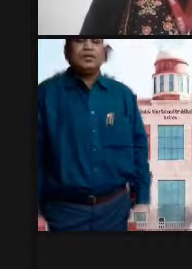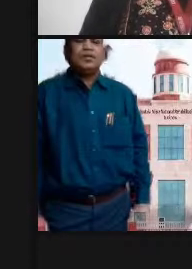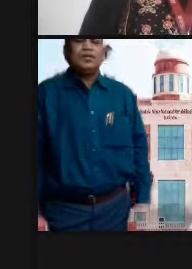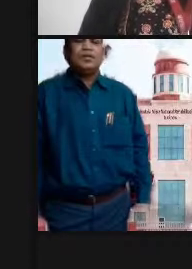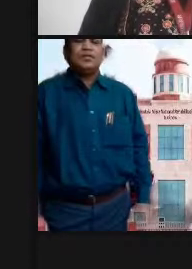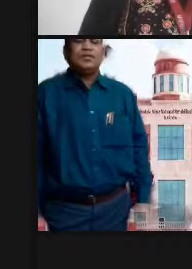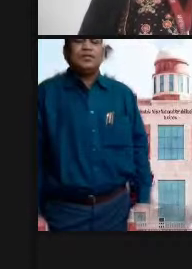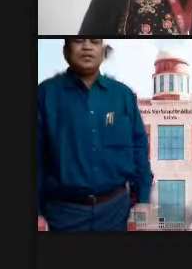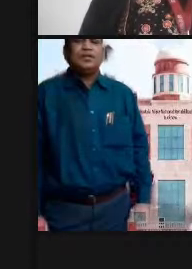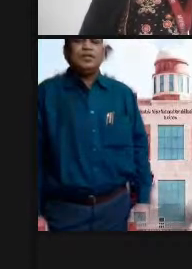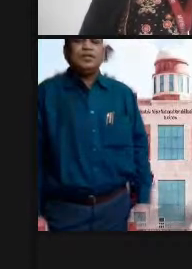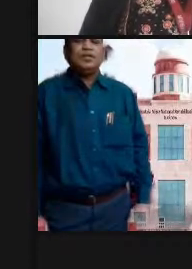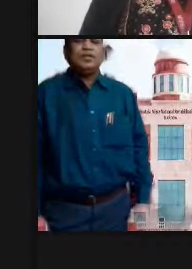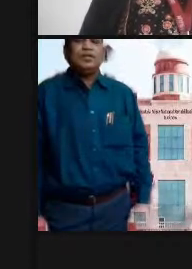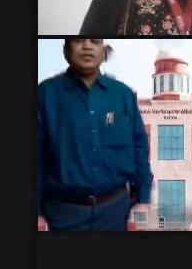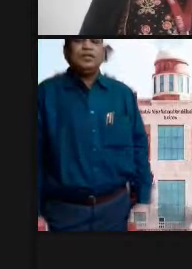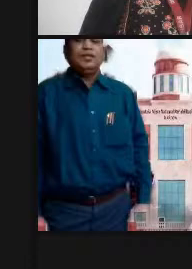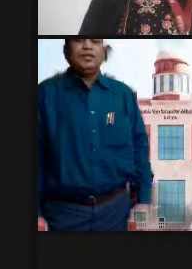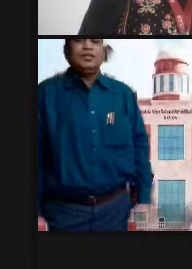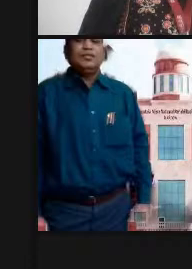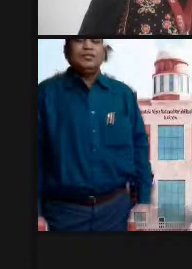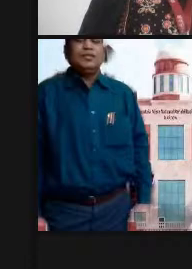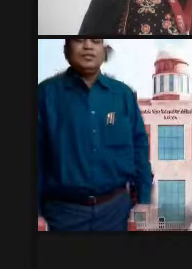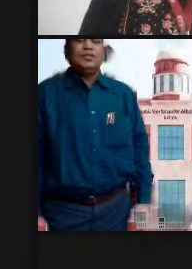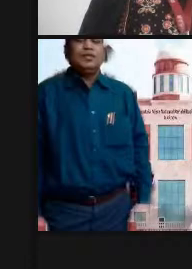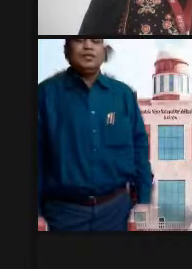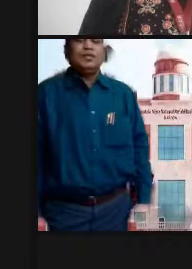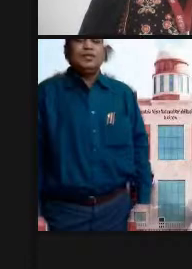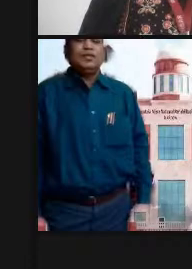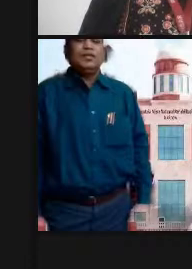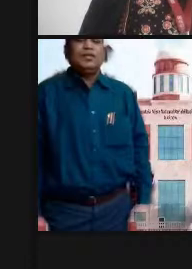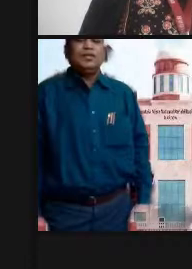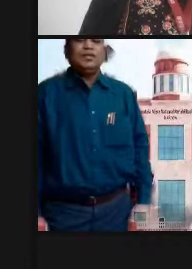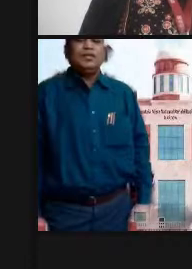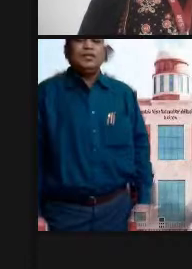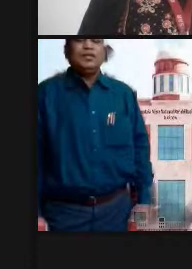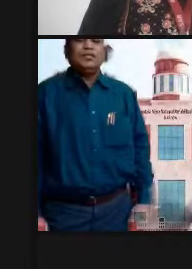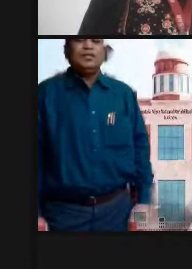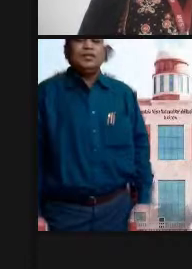जय हे जय हे जय हे